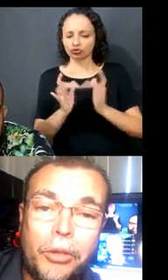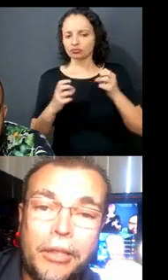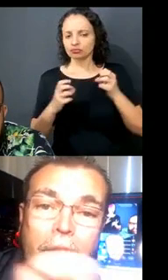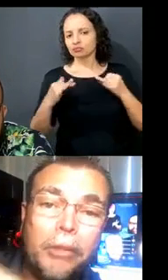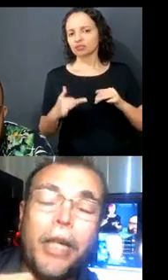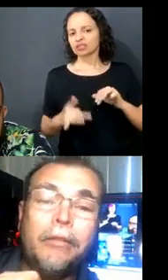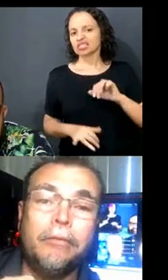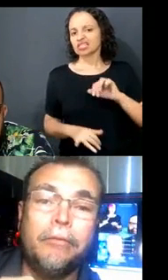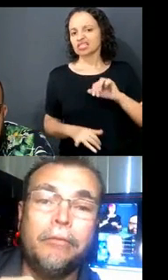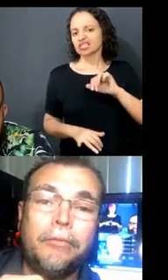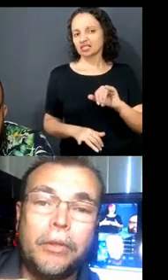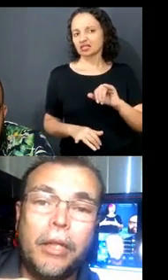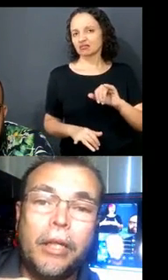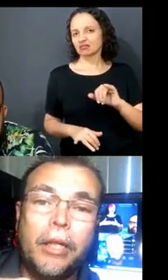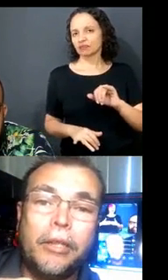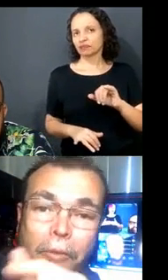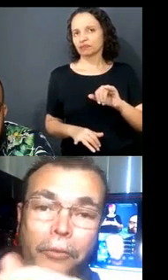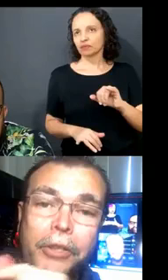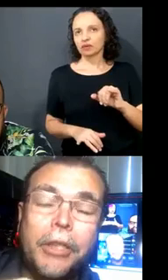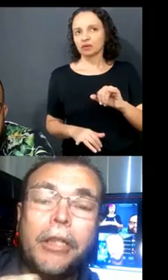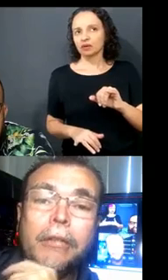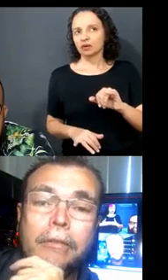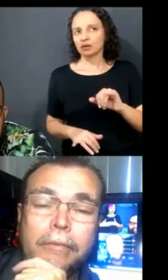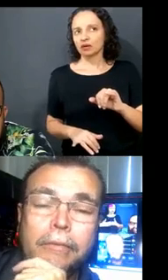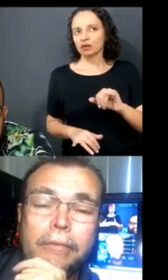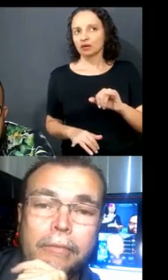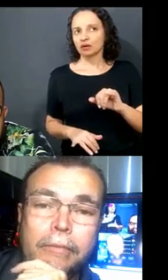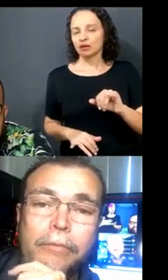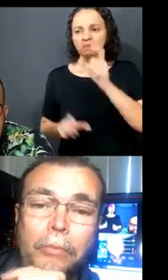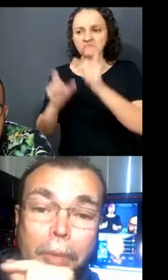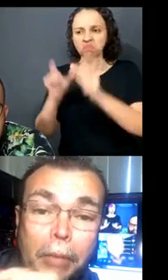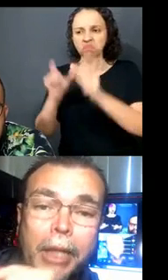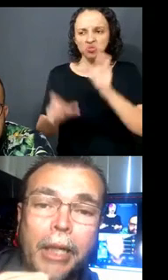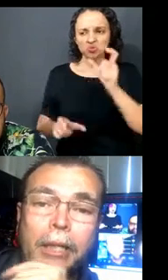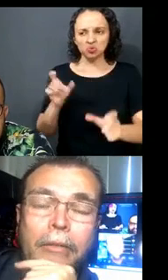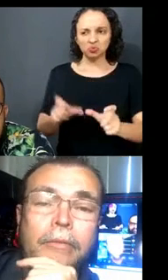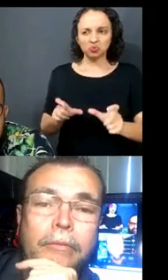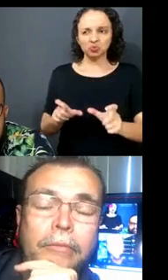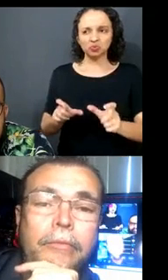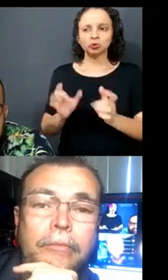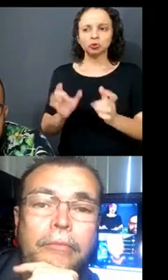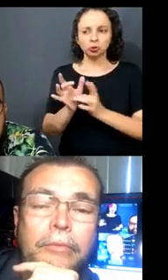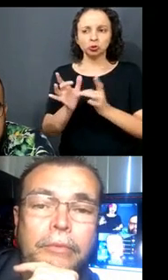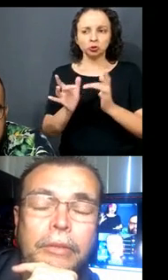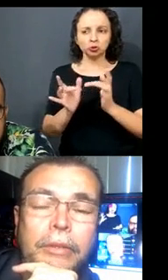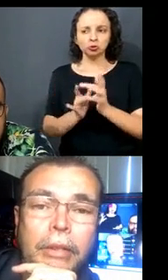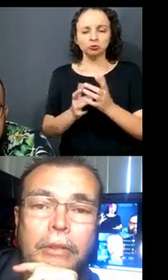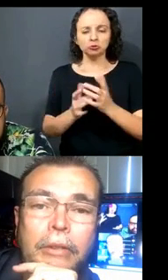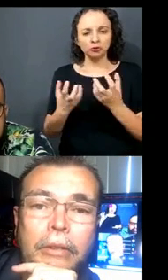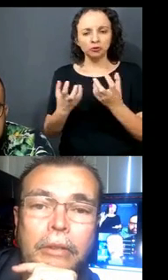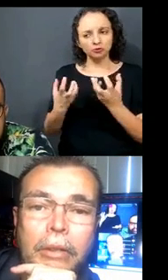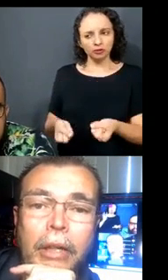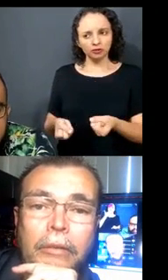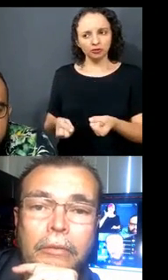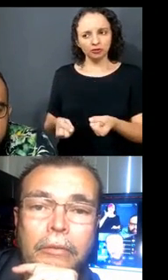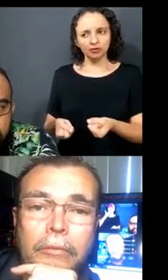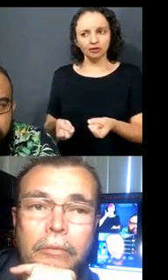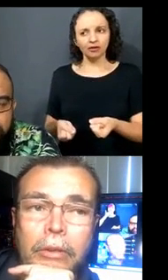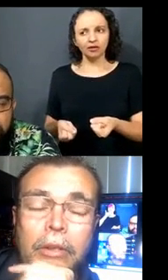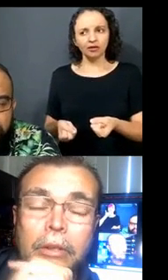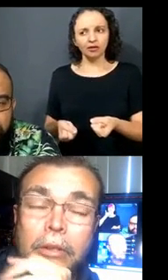não teria sido abreviado. Né? Isso é profecia, né? Bíblica, né? Bíblica.